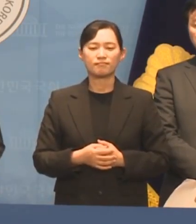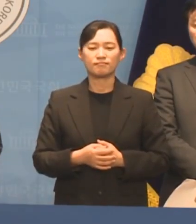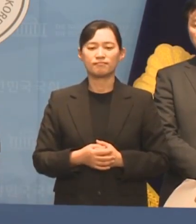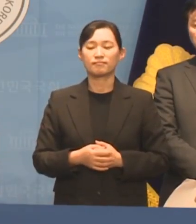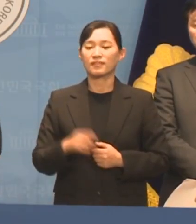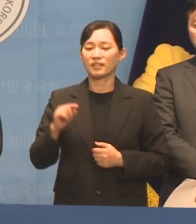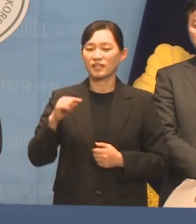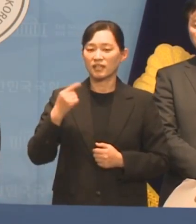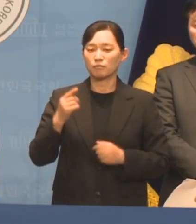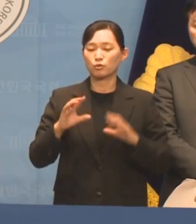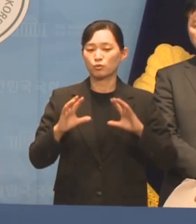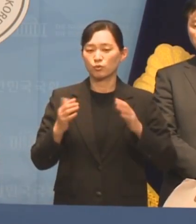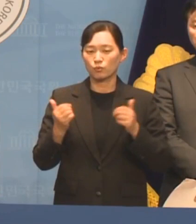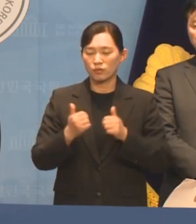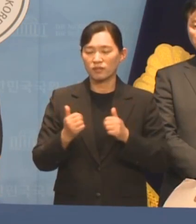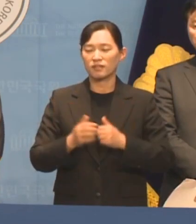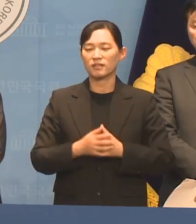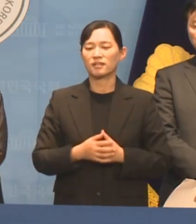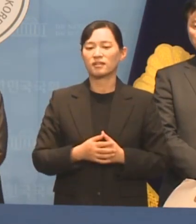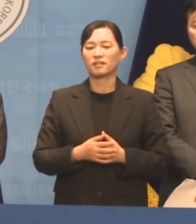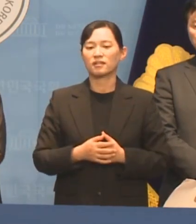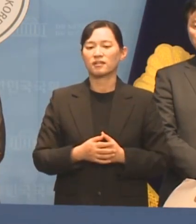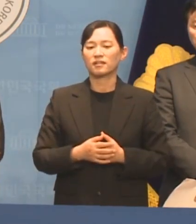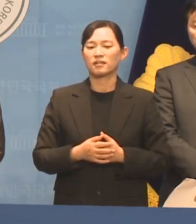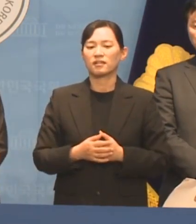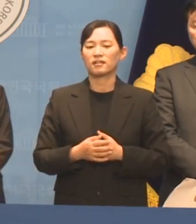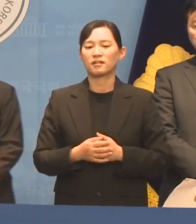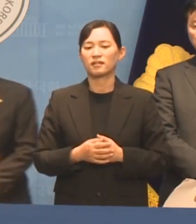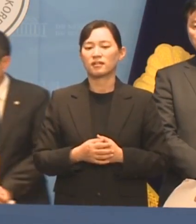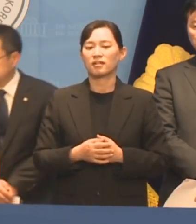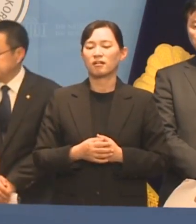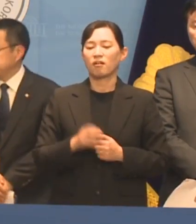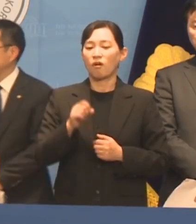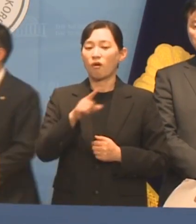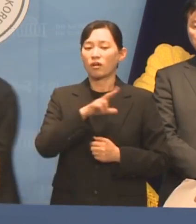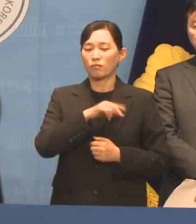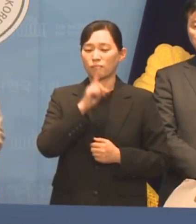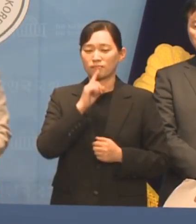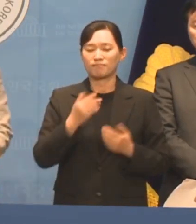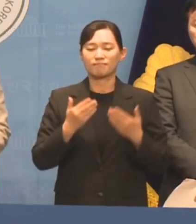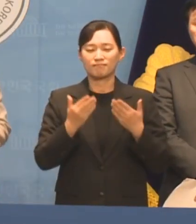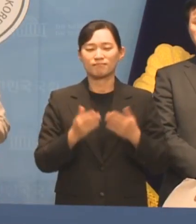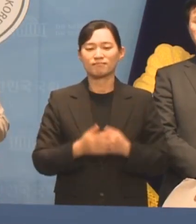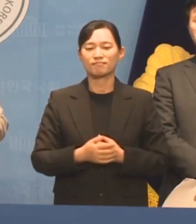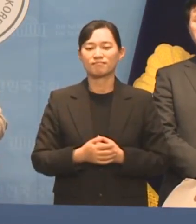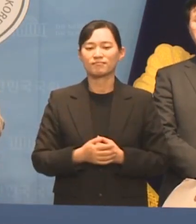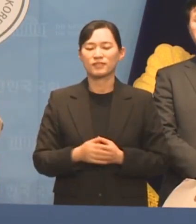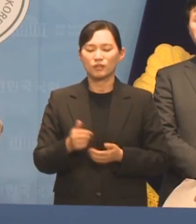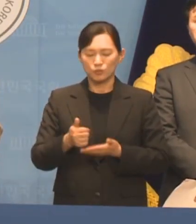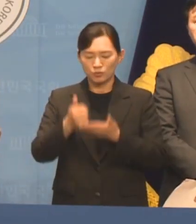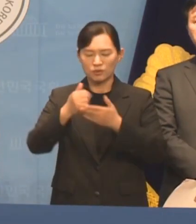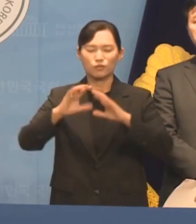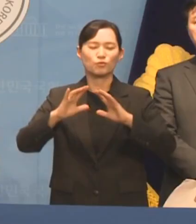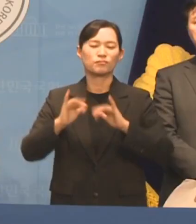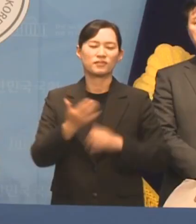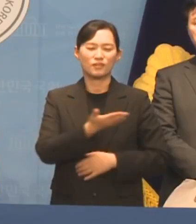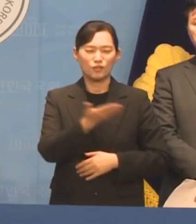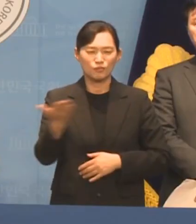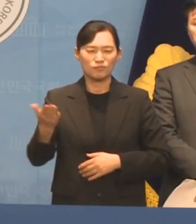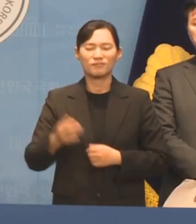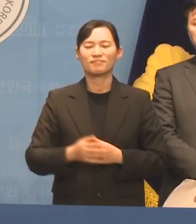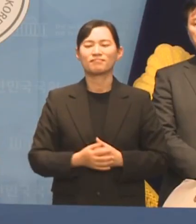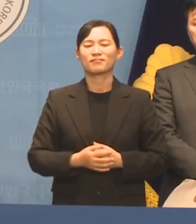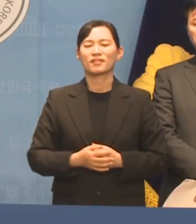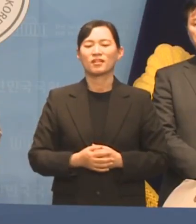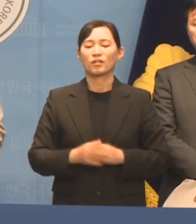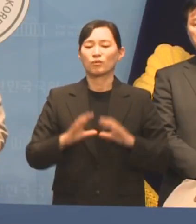네, 다음은 국회 농해수위 어기구 위원장의 말씀 듣도록 하겠습니다. 네, 존경하는 국민 여러분 그리고 언론인